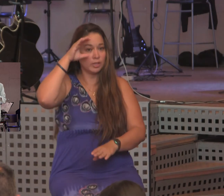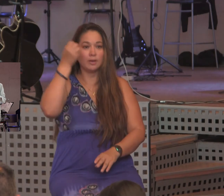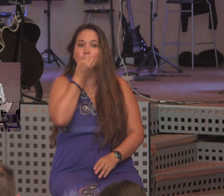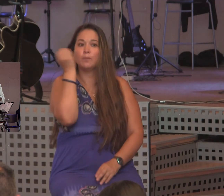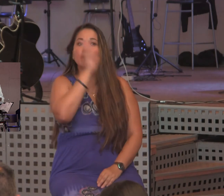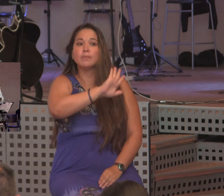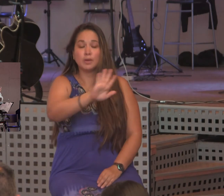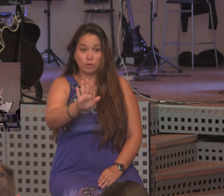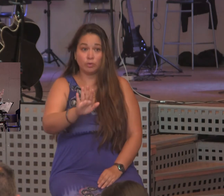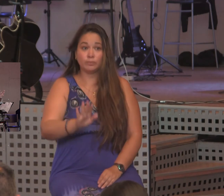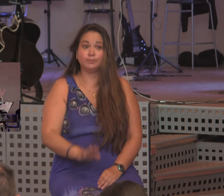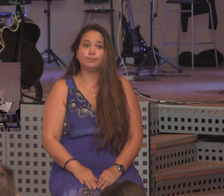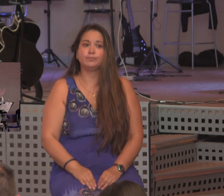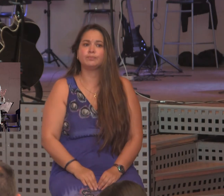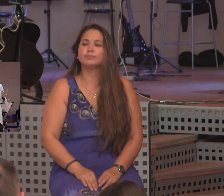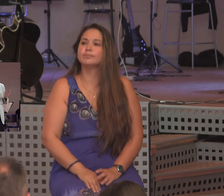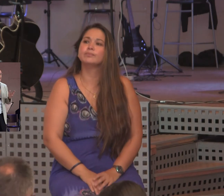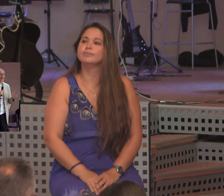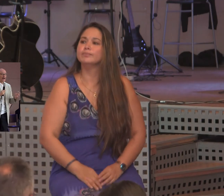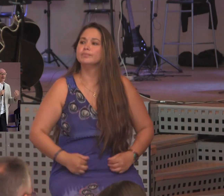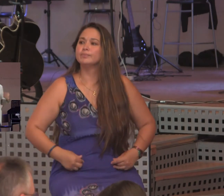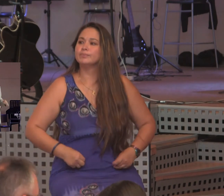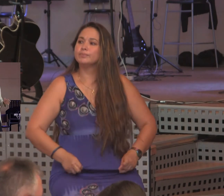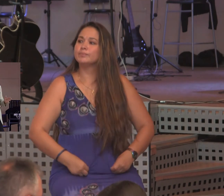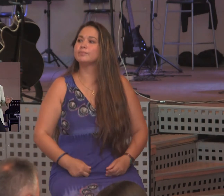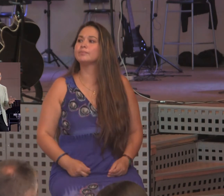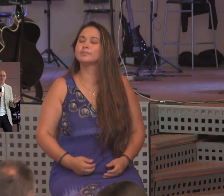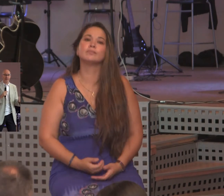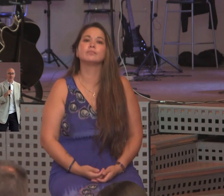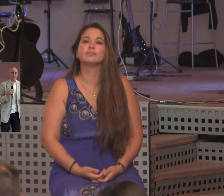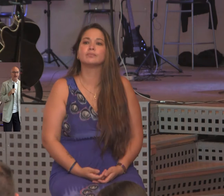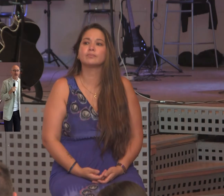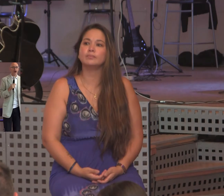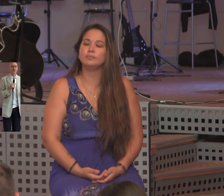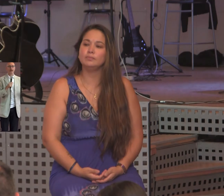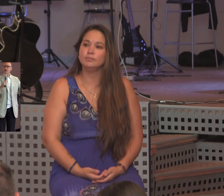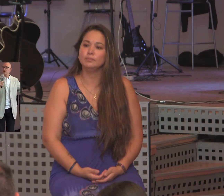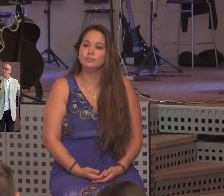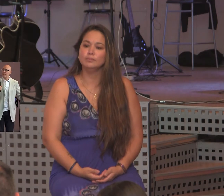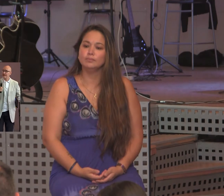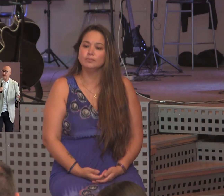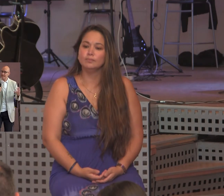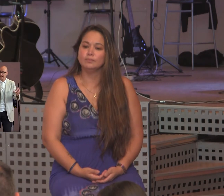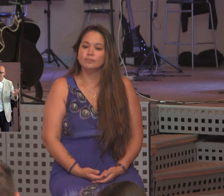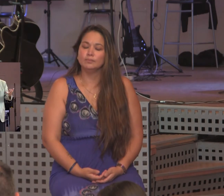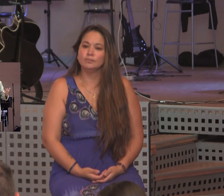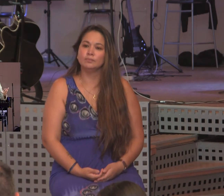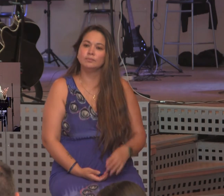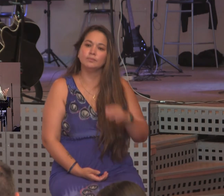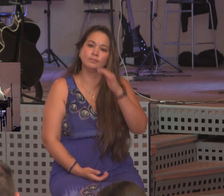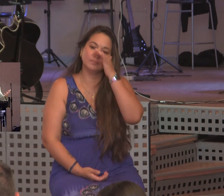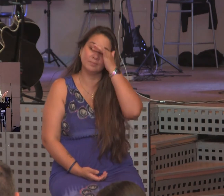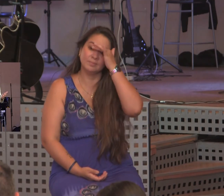oír. No está hablando a gente que acaba de llegar por primera vez a una reunión evangélica